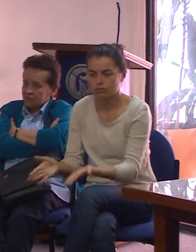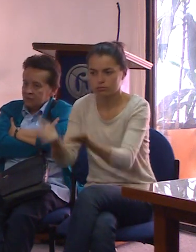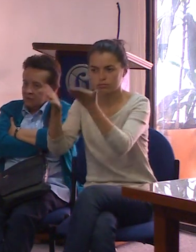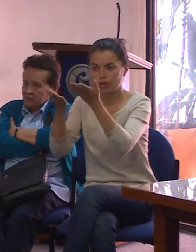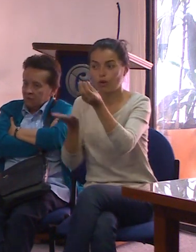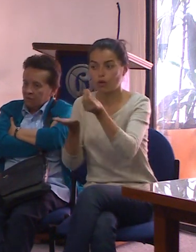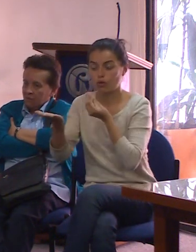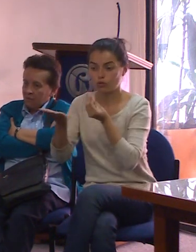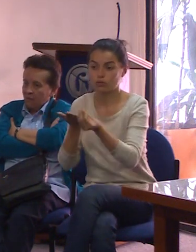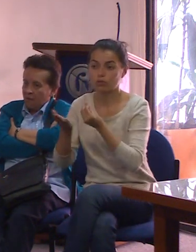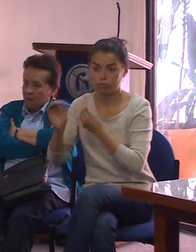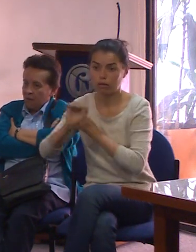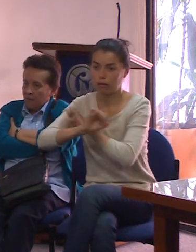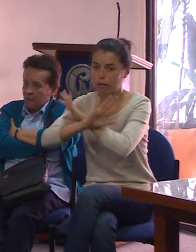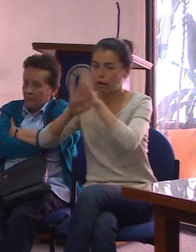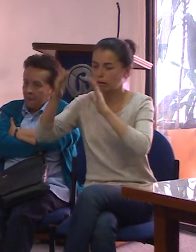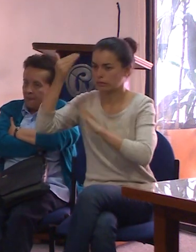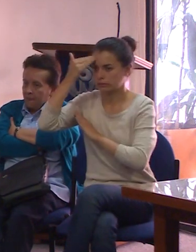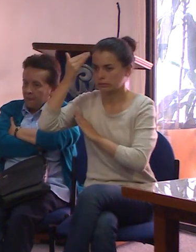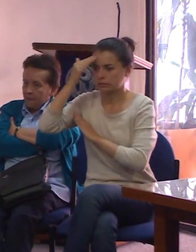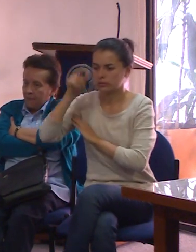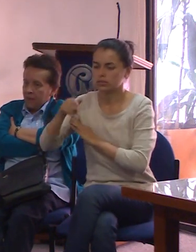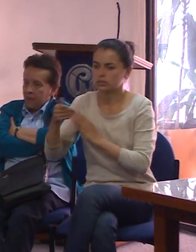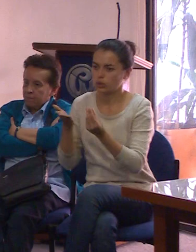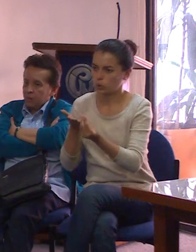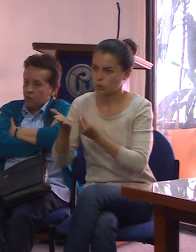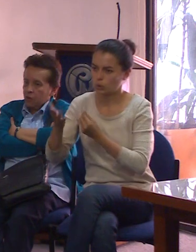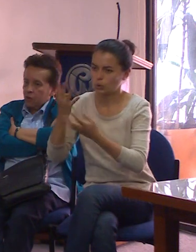condiciones que muchos sabemos son